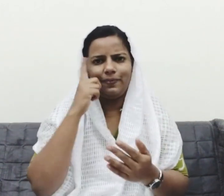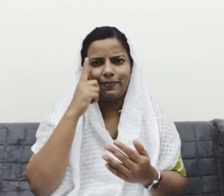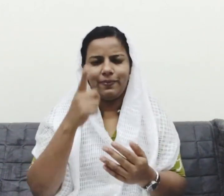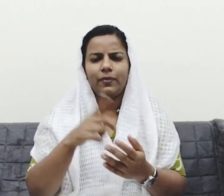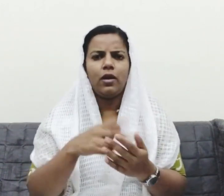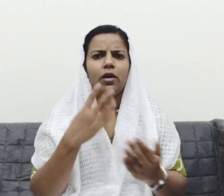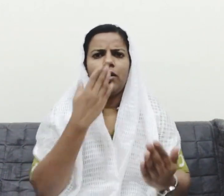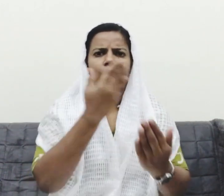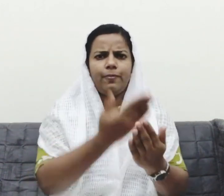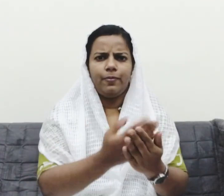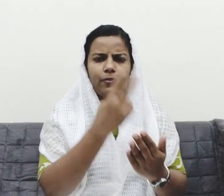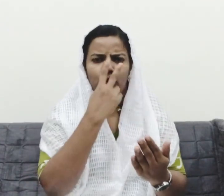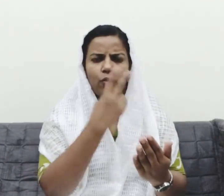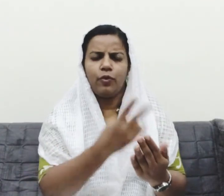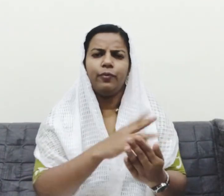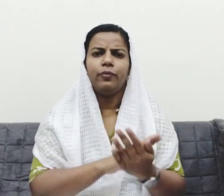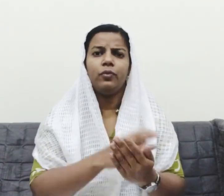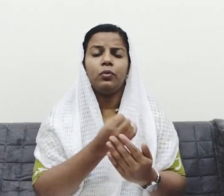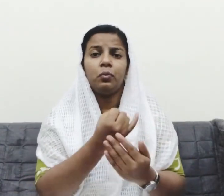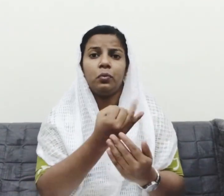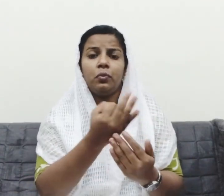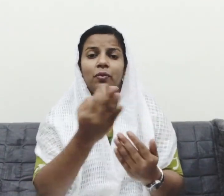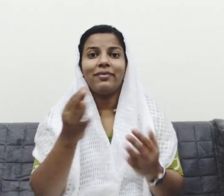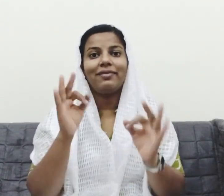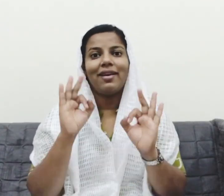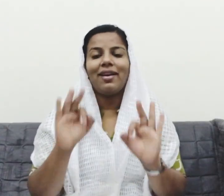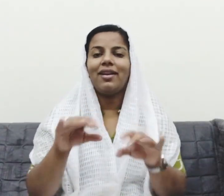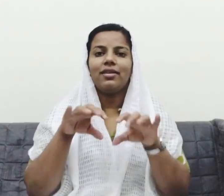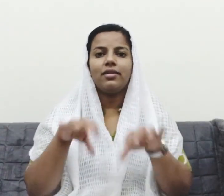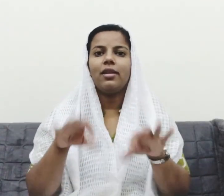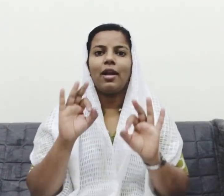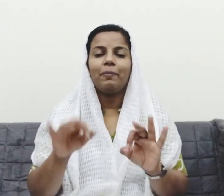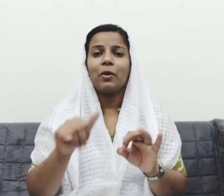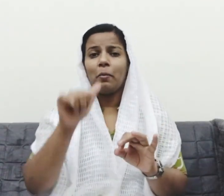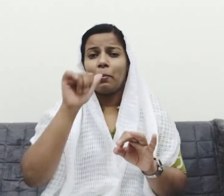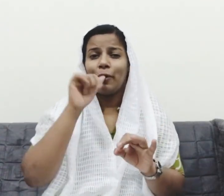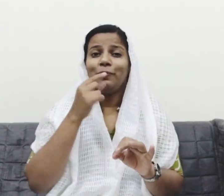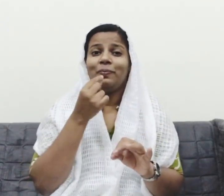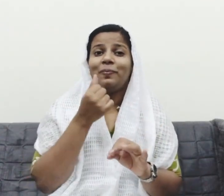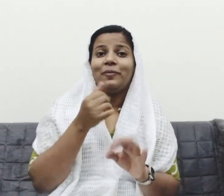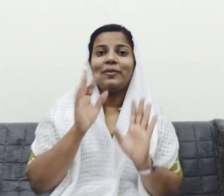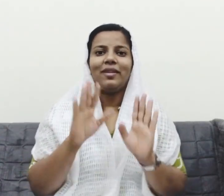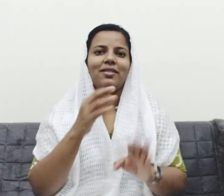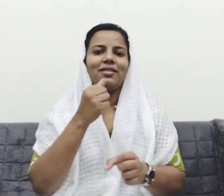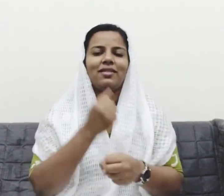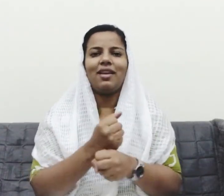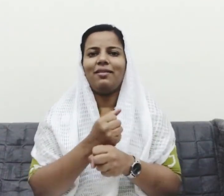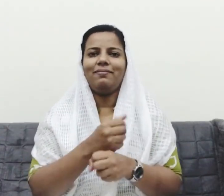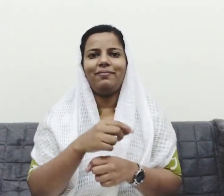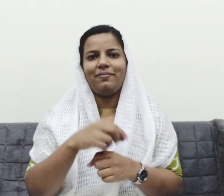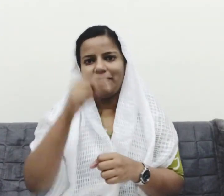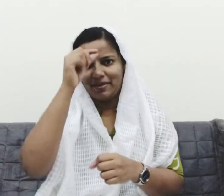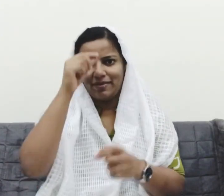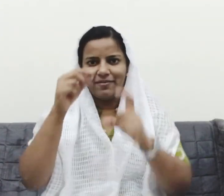പോയി കണ്ടപ്പം അവിടെ വളരെ അതിമഹത്തായ സ്ഥലമാണ്, പാലും തേനും ഒക്കെ ഒഴുകുന്ന സ്ഥലമാണ്.